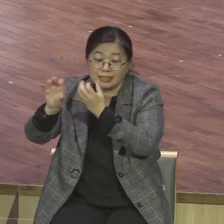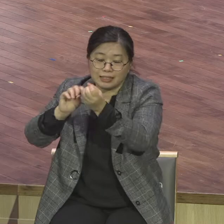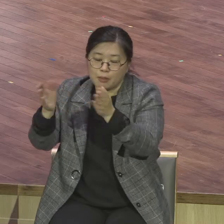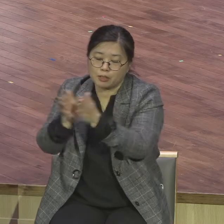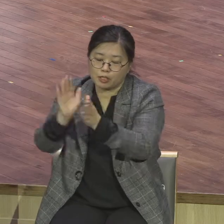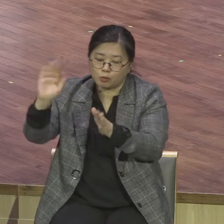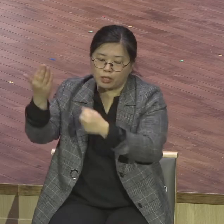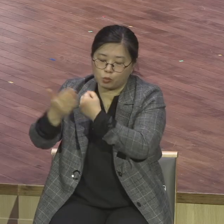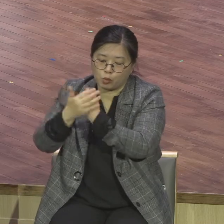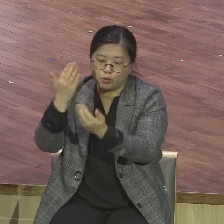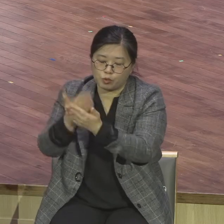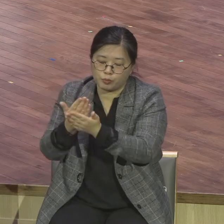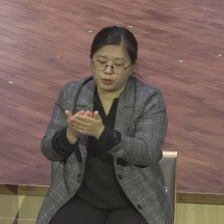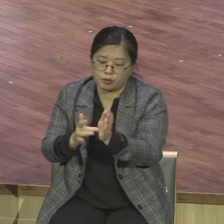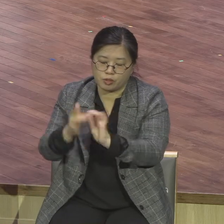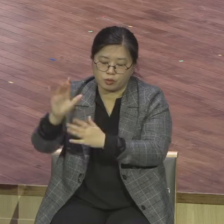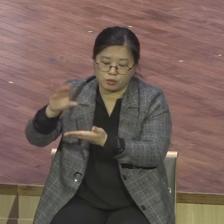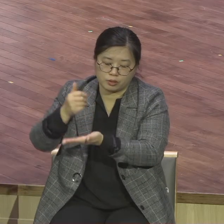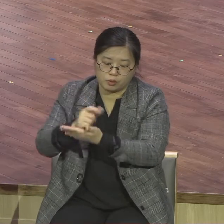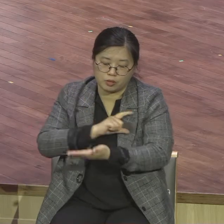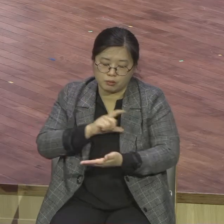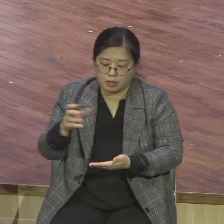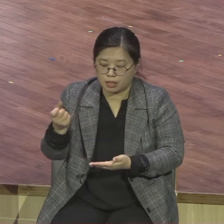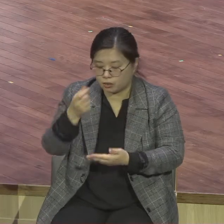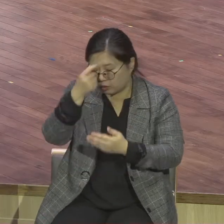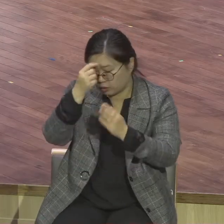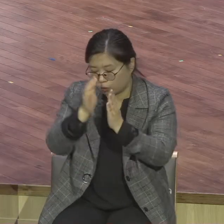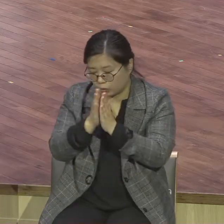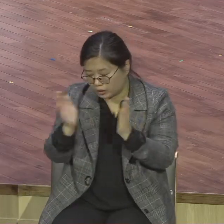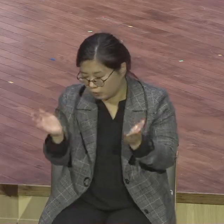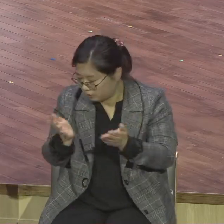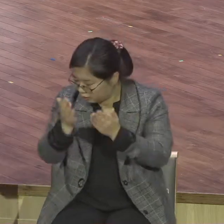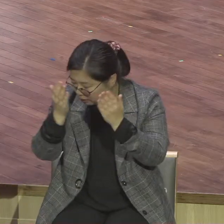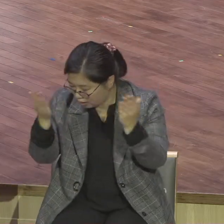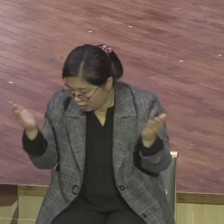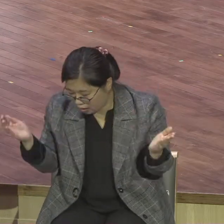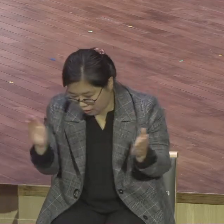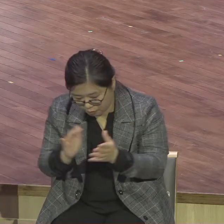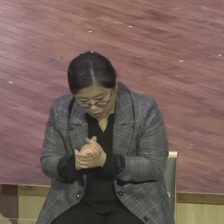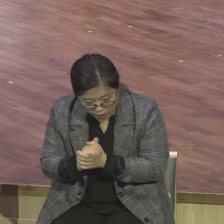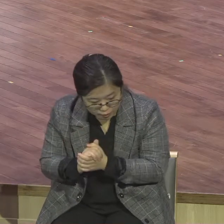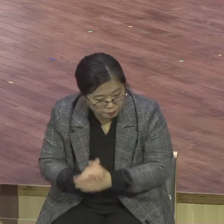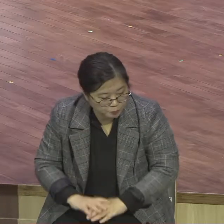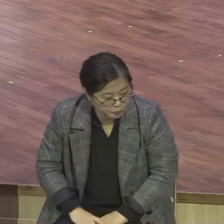하여 주옵소서. 예수 이름 받들어 기도합니다. 아멘.